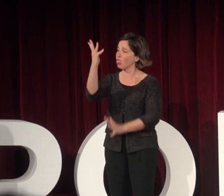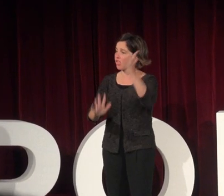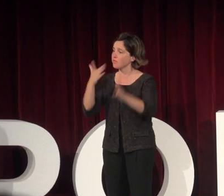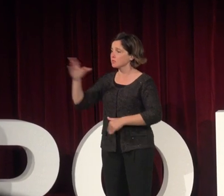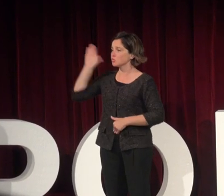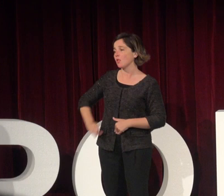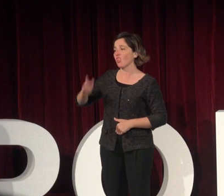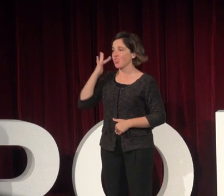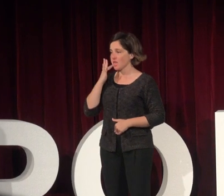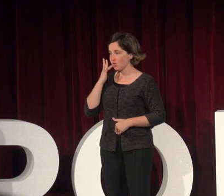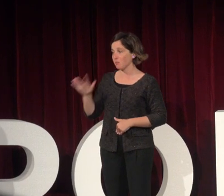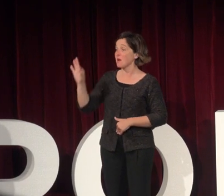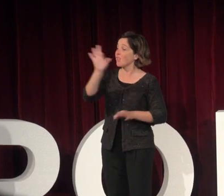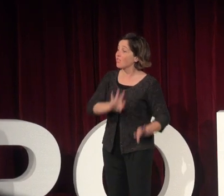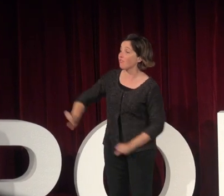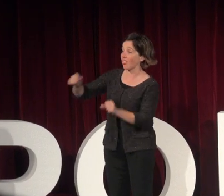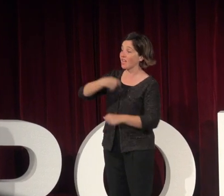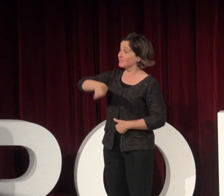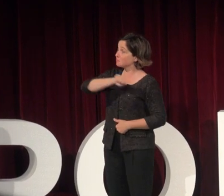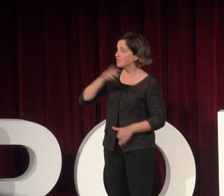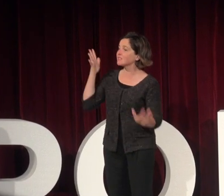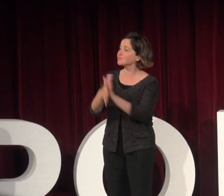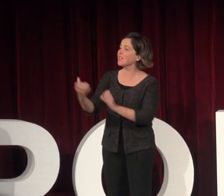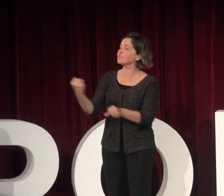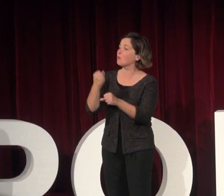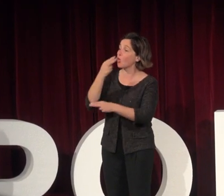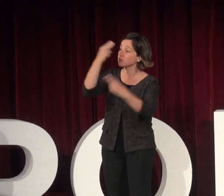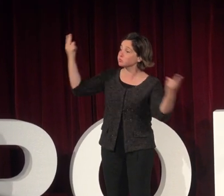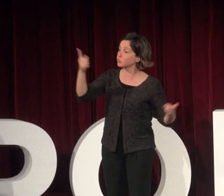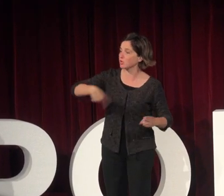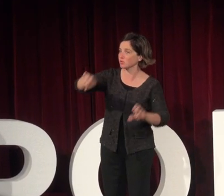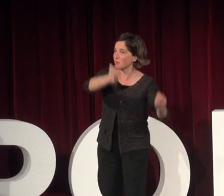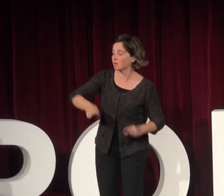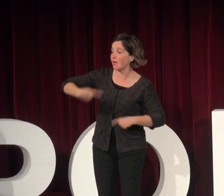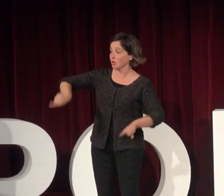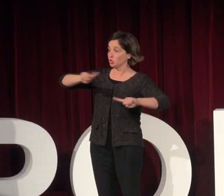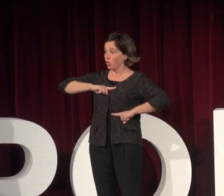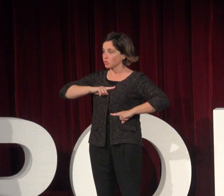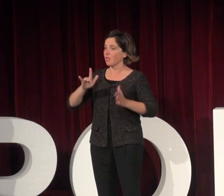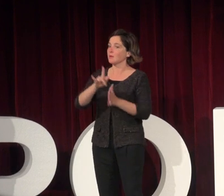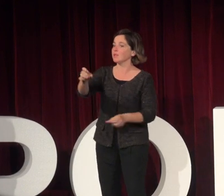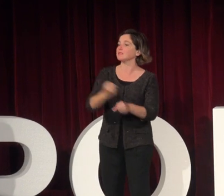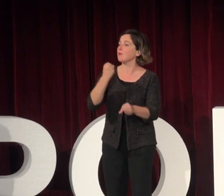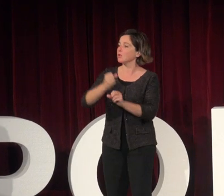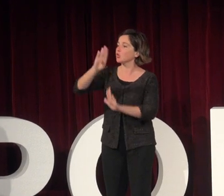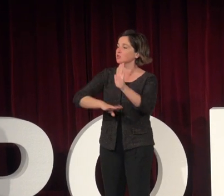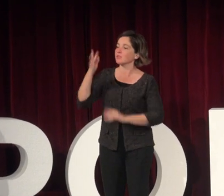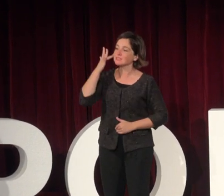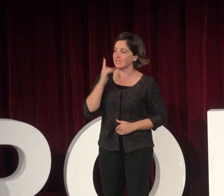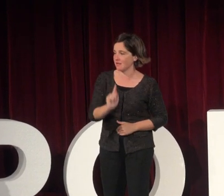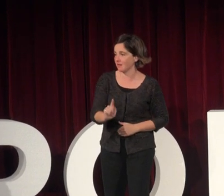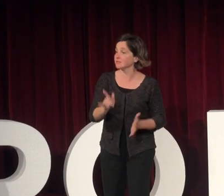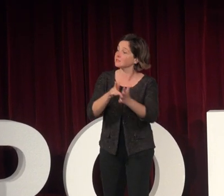tengan sueldos dignos. Defender la patria es que los trabajadores públicos que nos protejan a todos están trabajando en condiciones